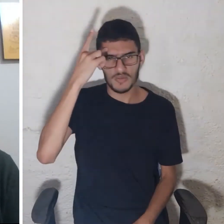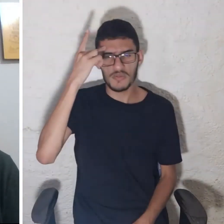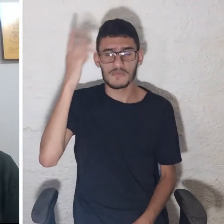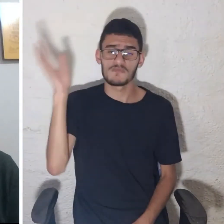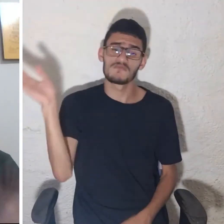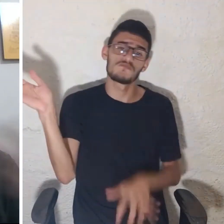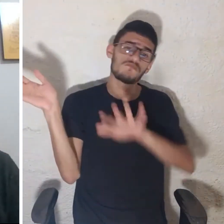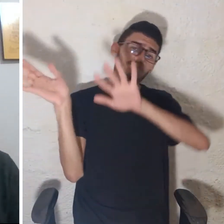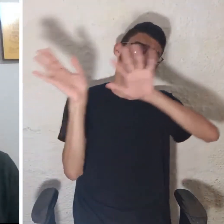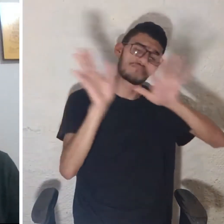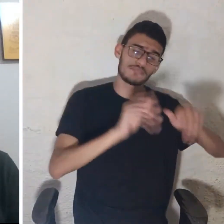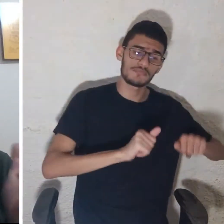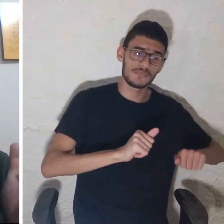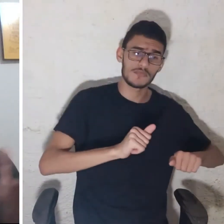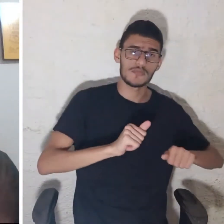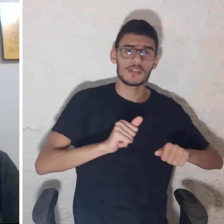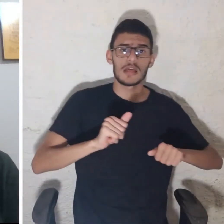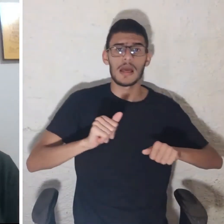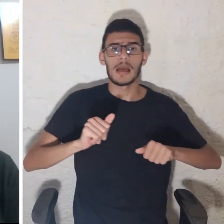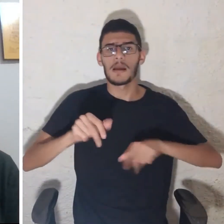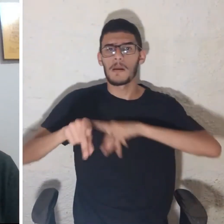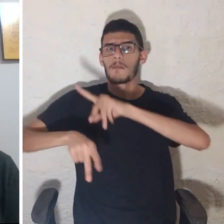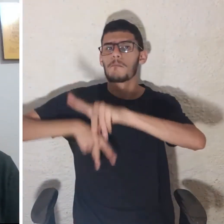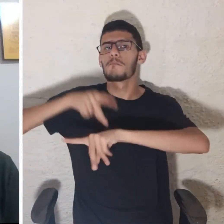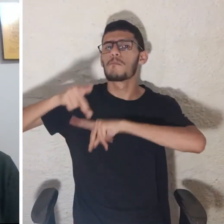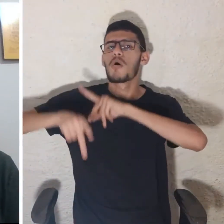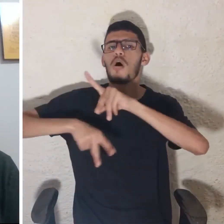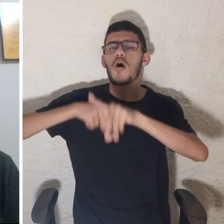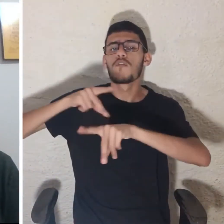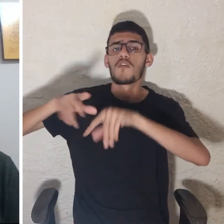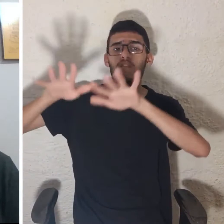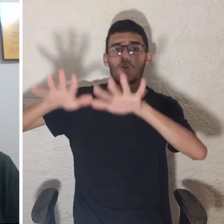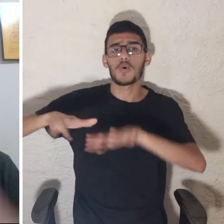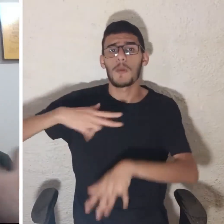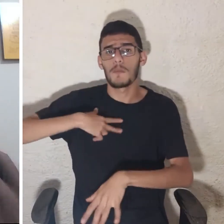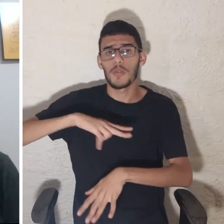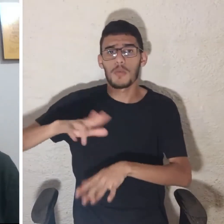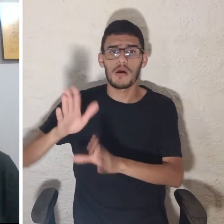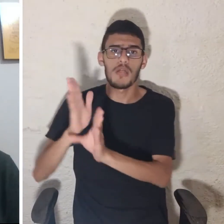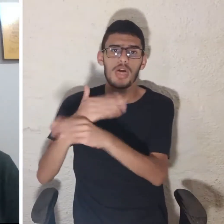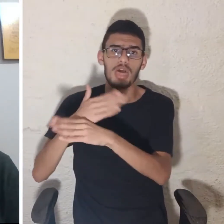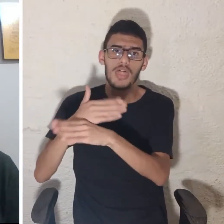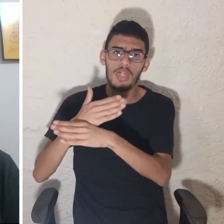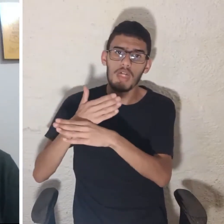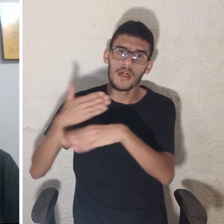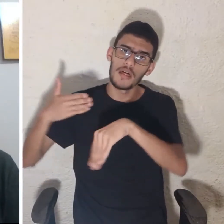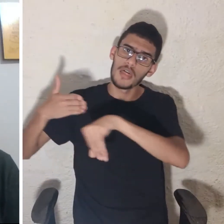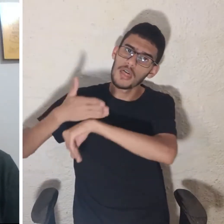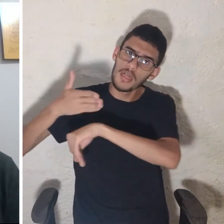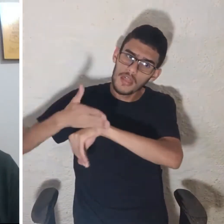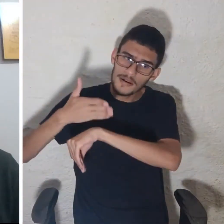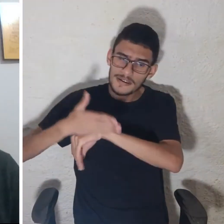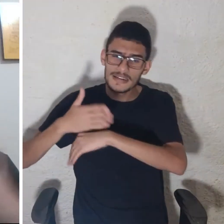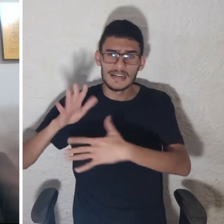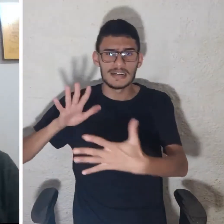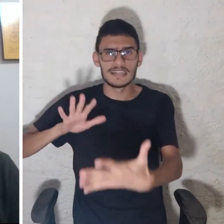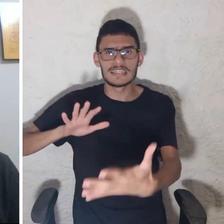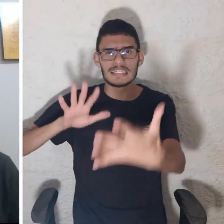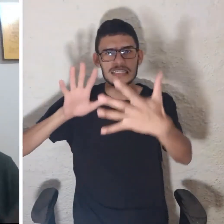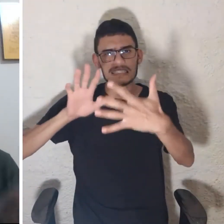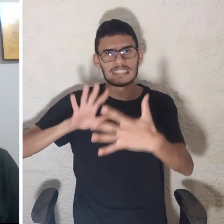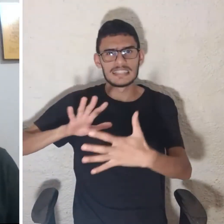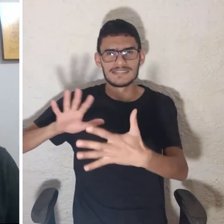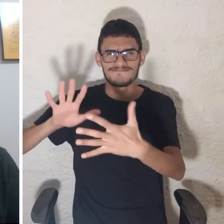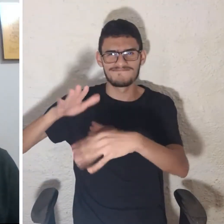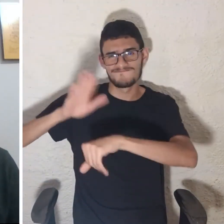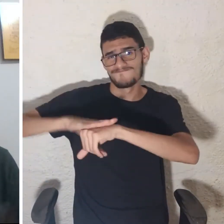de Portugal. E o povo português ficou lá, né, abandonado à própria sorte. Portugal foi invadido, né, por Napoleão. Eles tiveram que brigar,